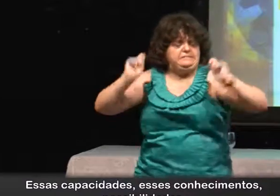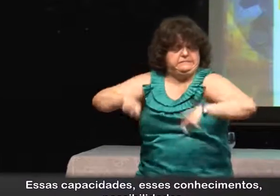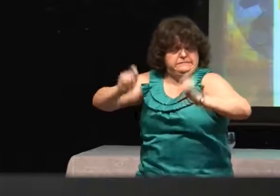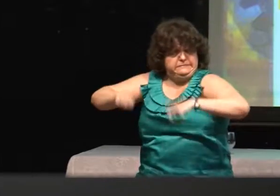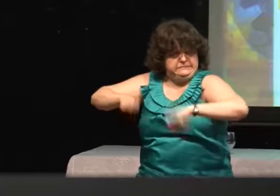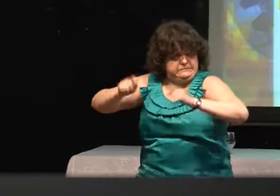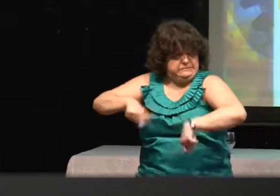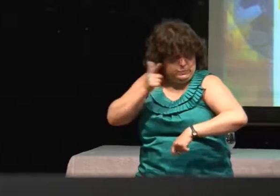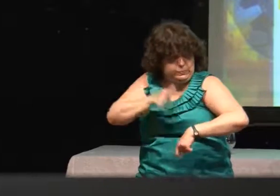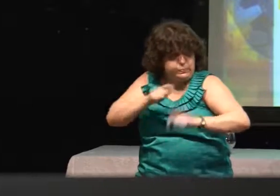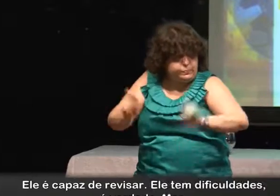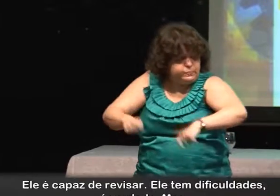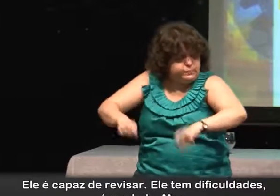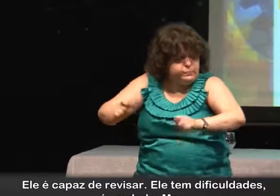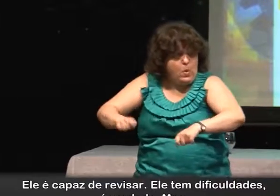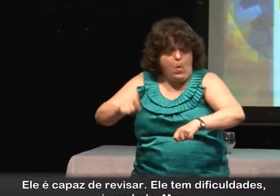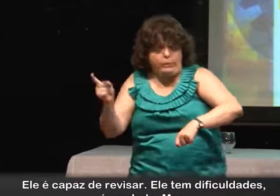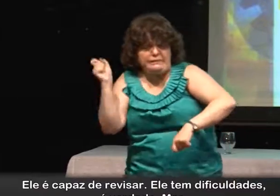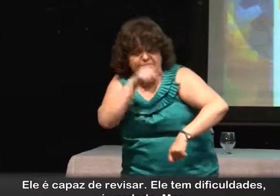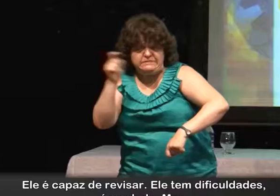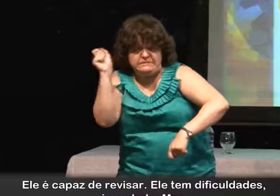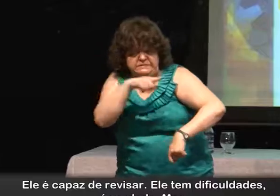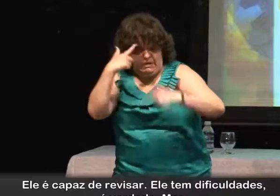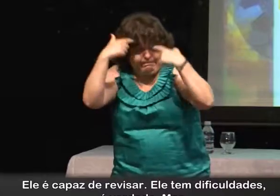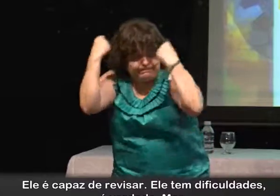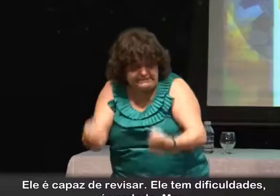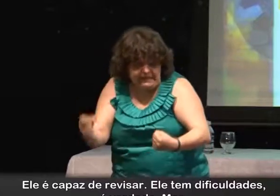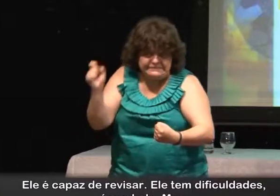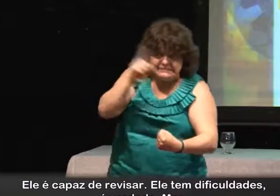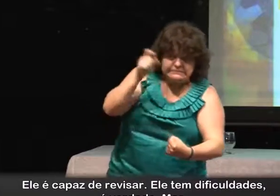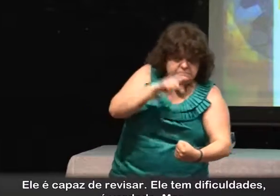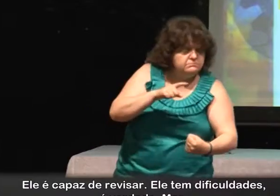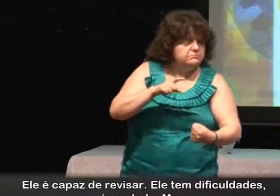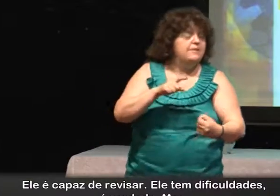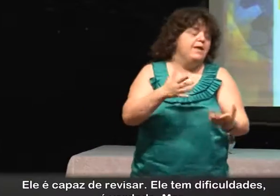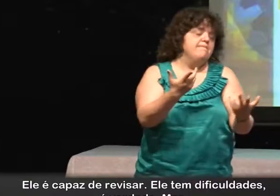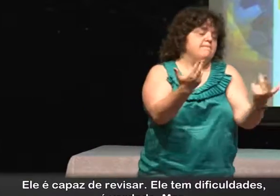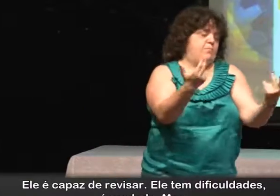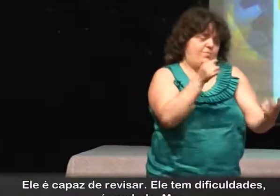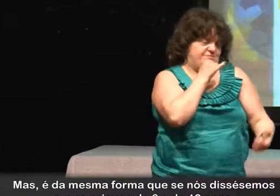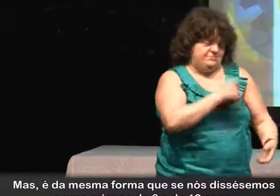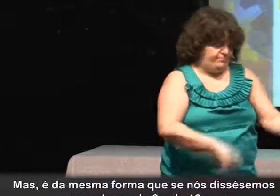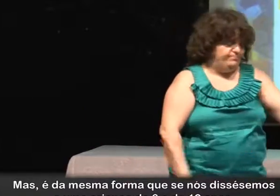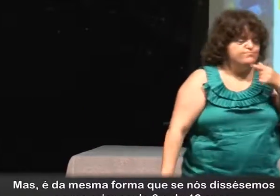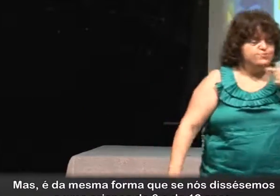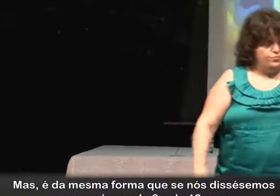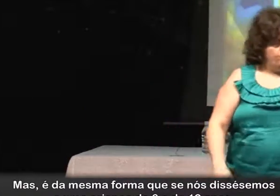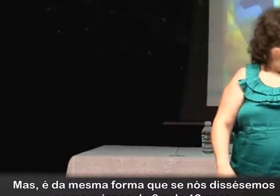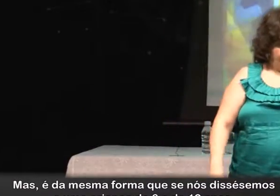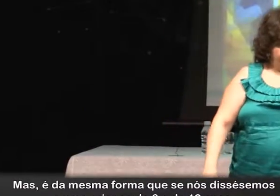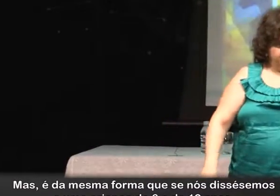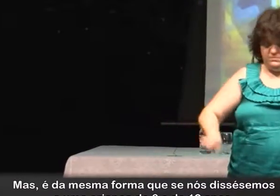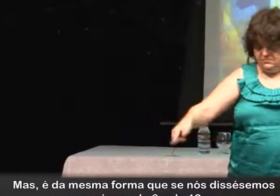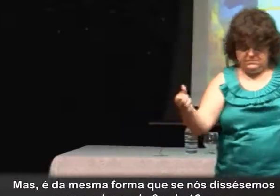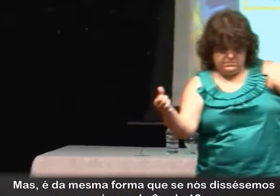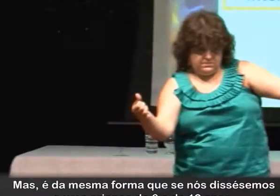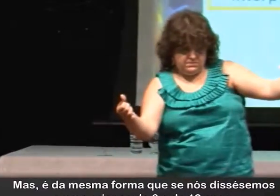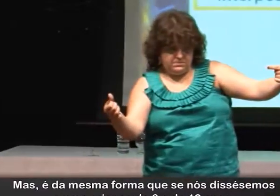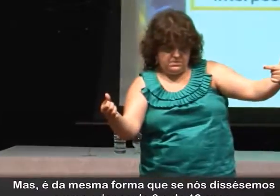possibilidades, ele é capaz de realizar. Ele tem dificuldades, é verdade, mas é da mesma forma que se nós disséssemos para uma criança de